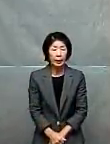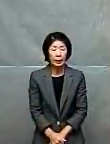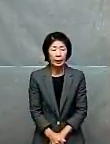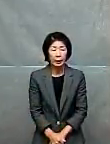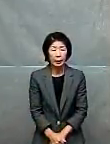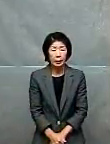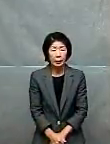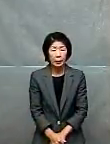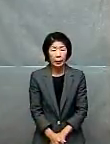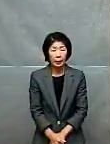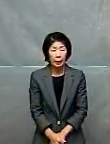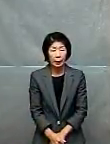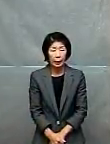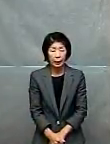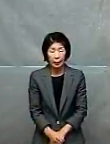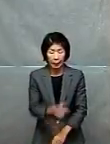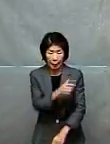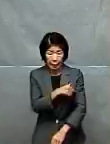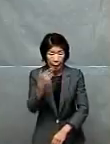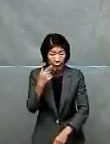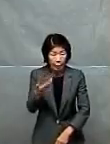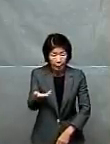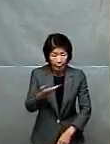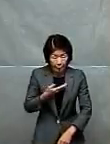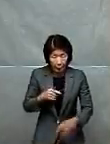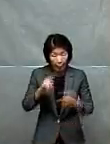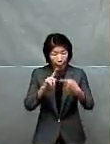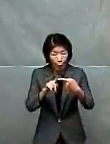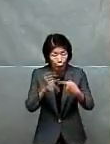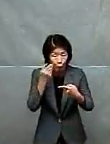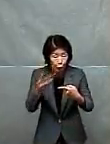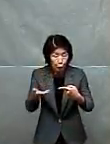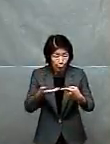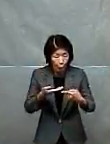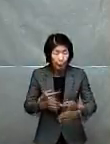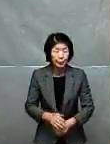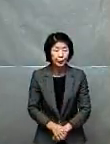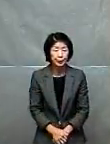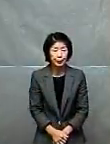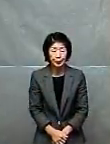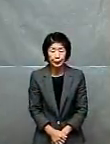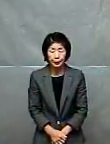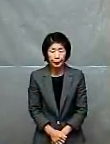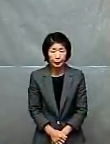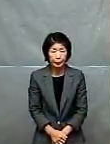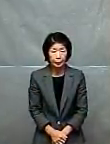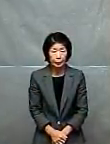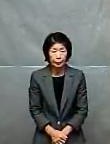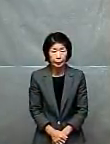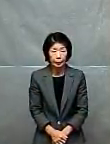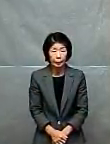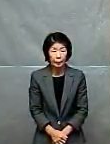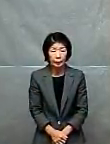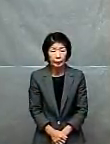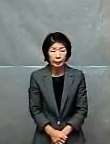い、 じゃあすみません、お話ありがとうございます。はい、もう一点ちょっとそれに関連しまして、はい、その、ま